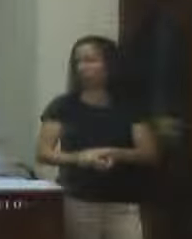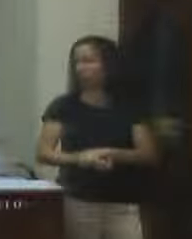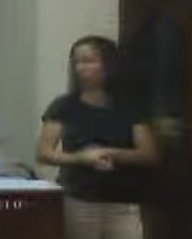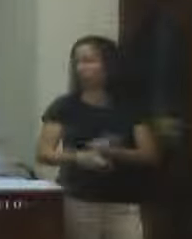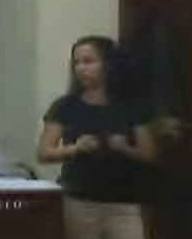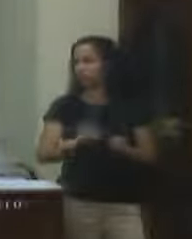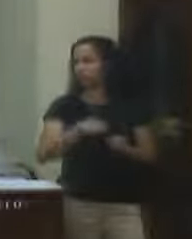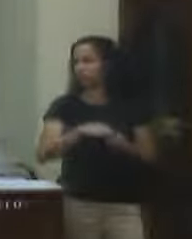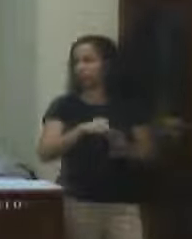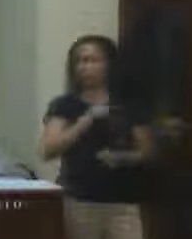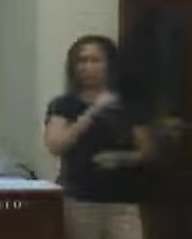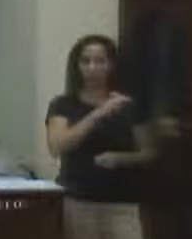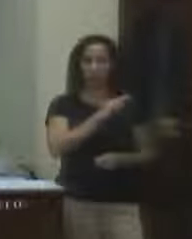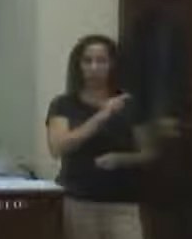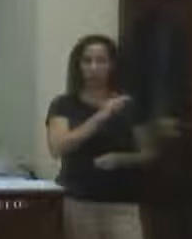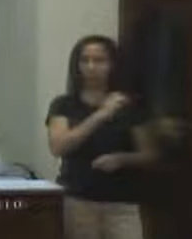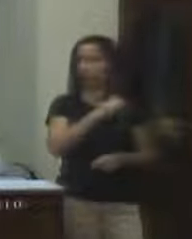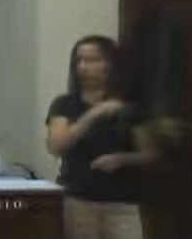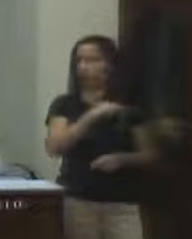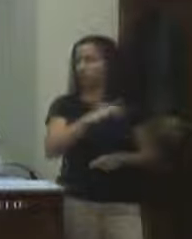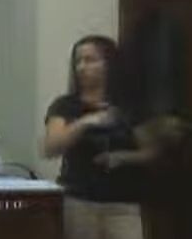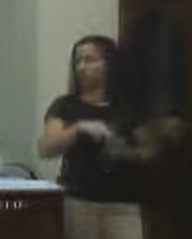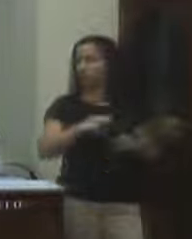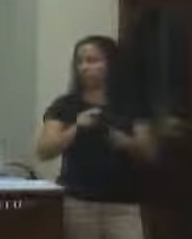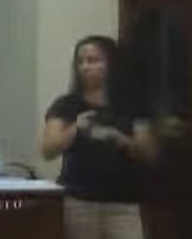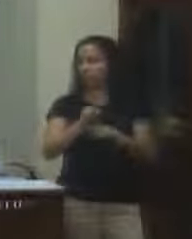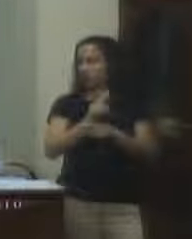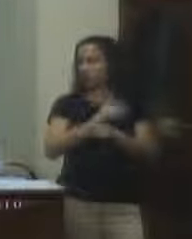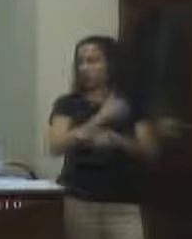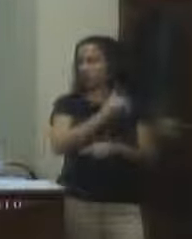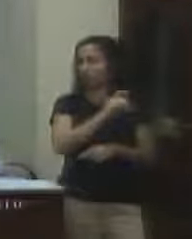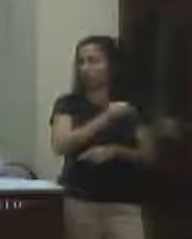sempre defendi dentro do distrito o fiscal ad hoc.